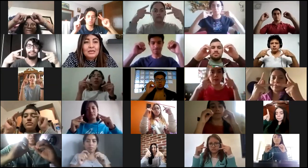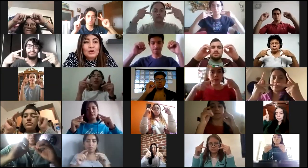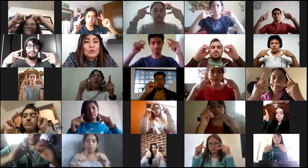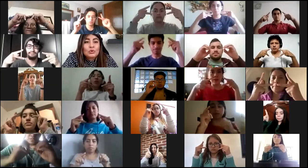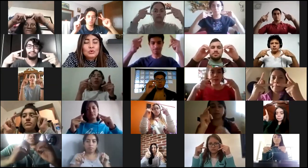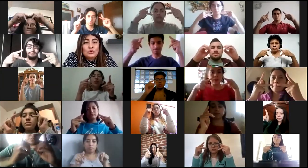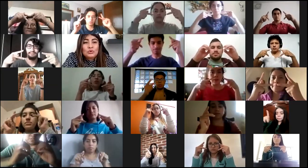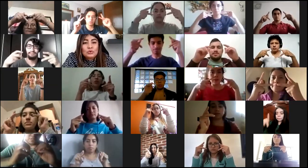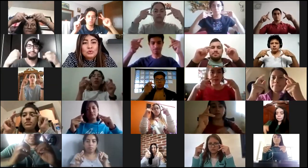Q,